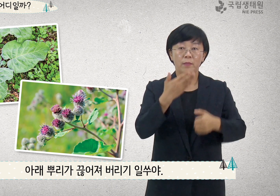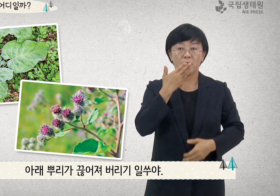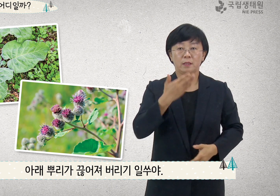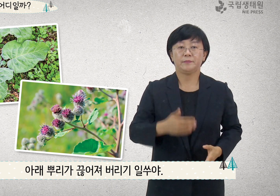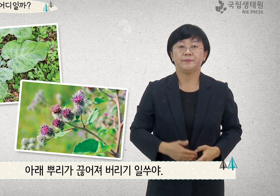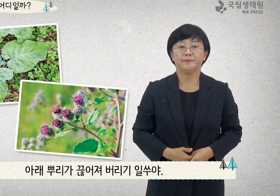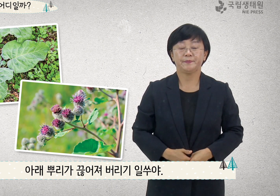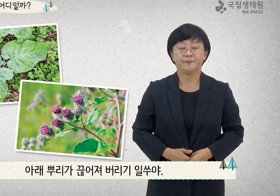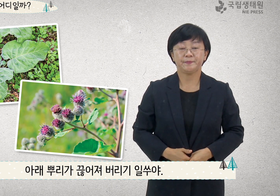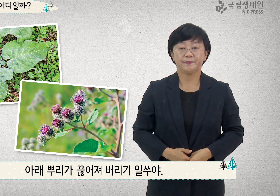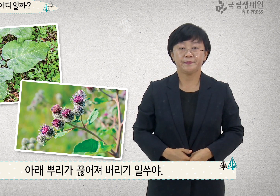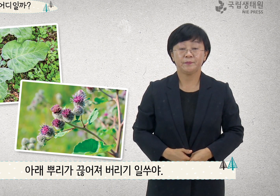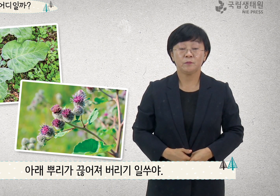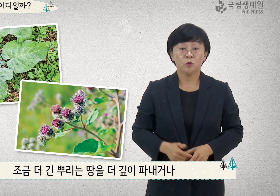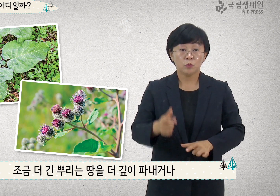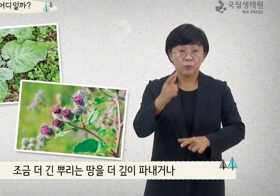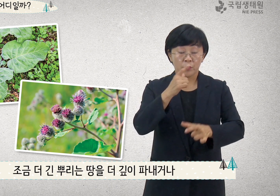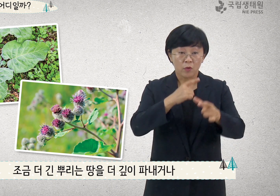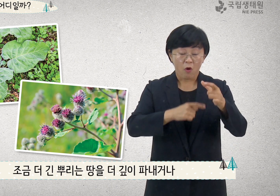일쑤야.